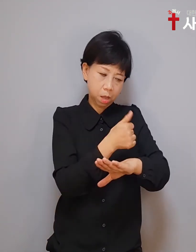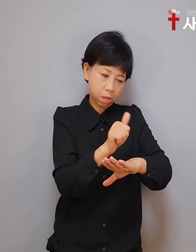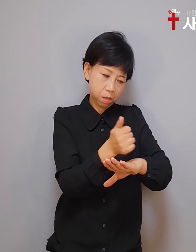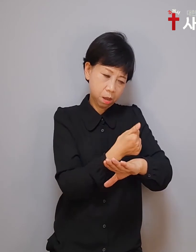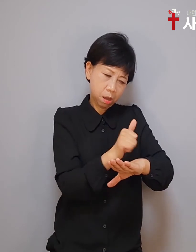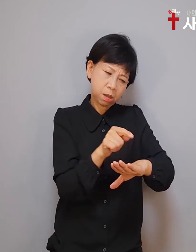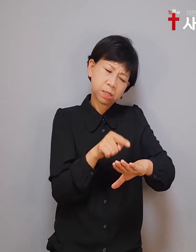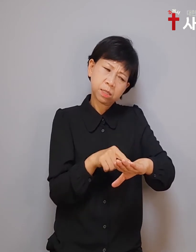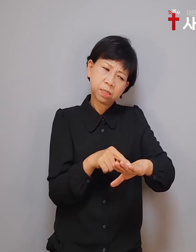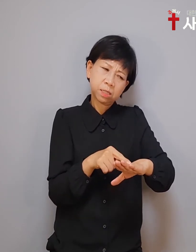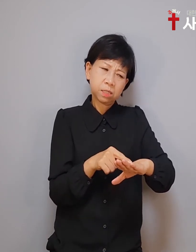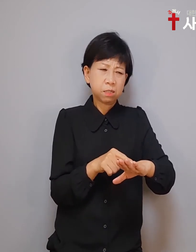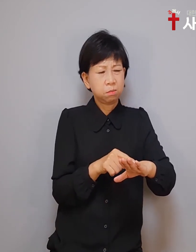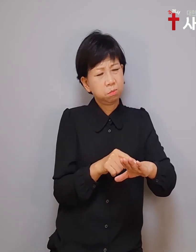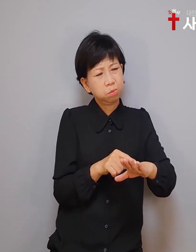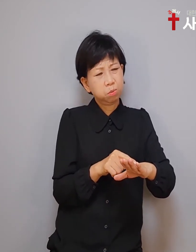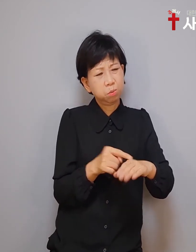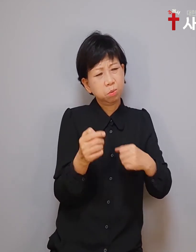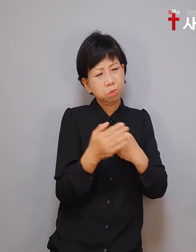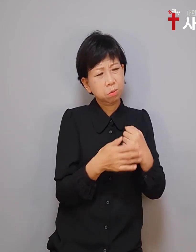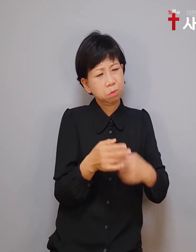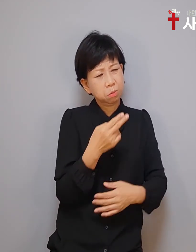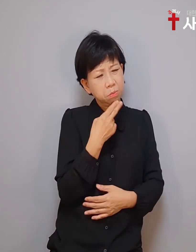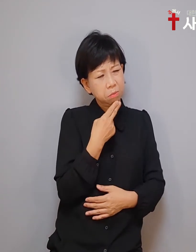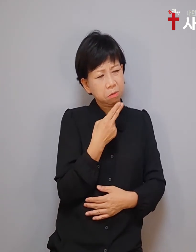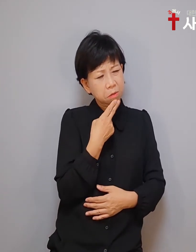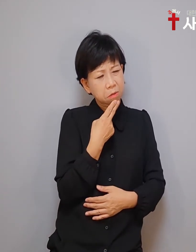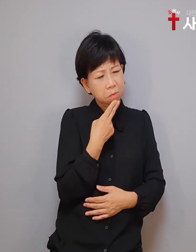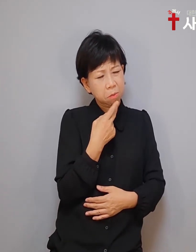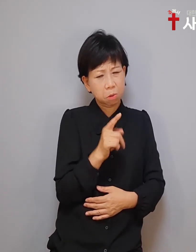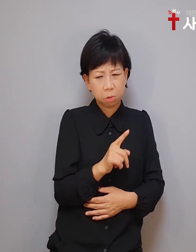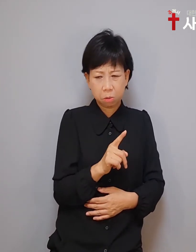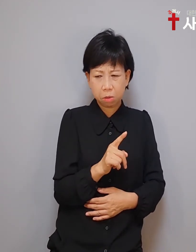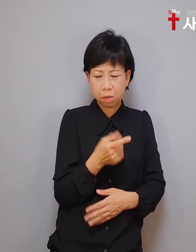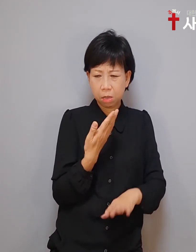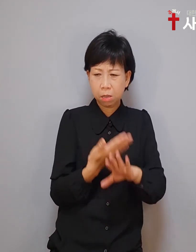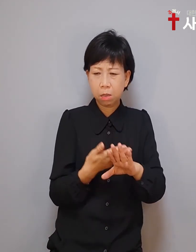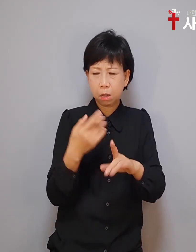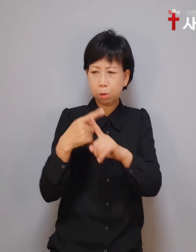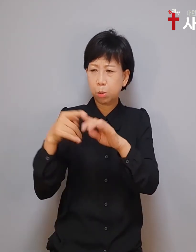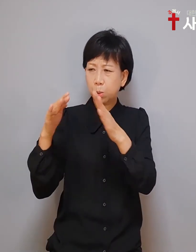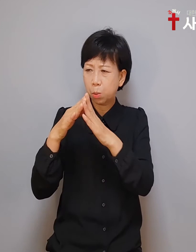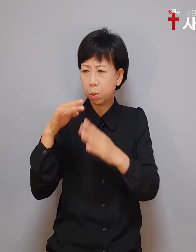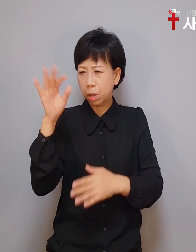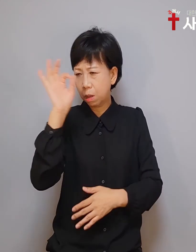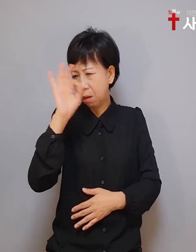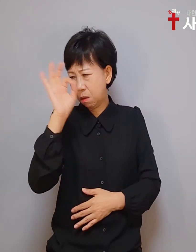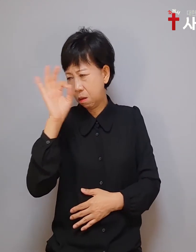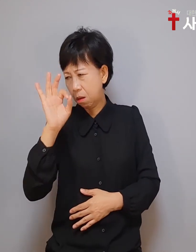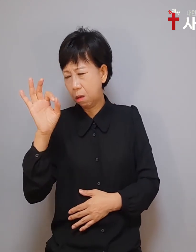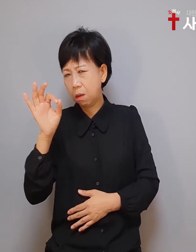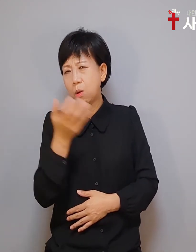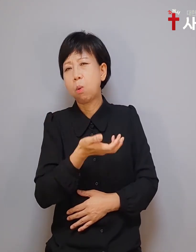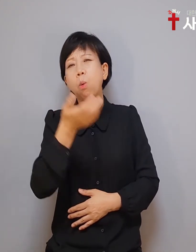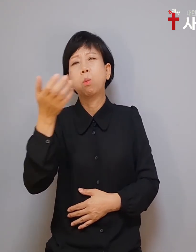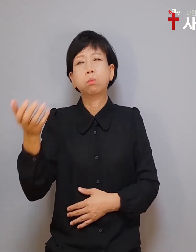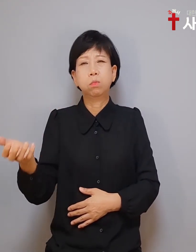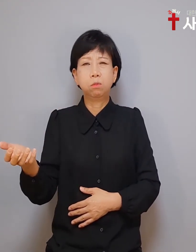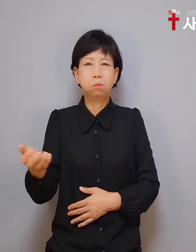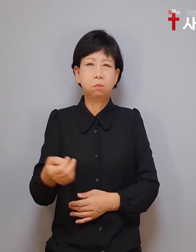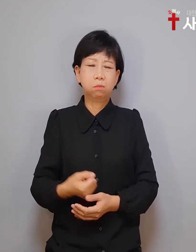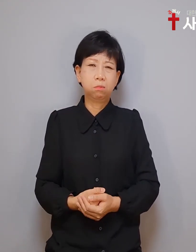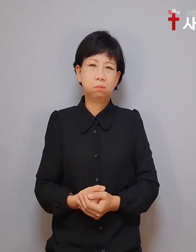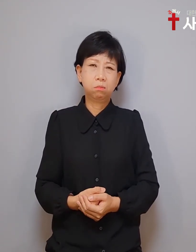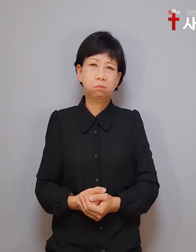더 뜨겁고 은혜롭게 설교하는 교회로 옮겨야겠다 결정합니다. 요즘 분위기가 이렇답니다.